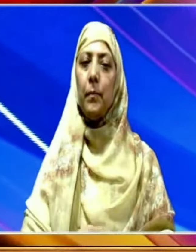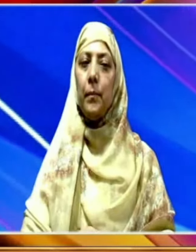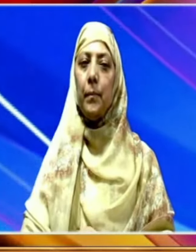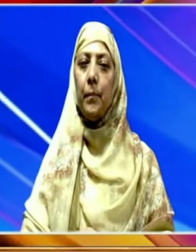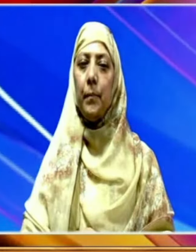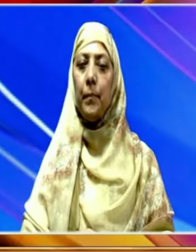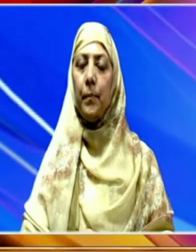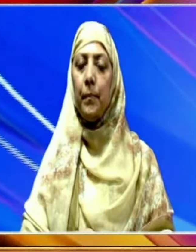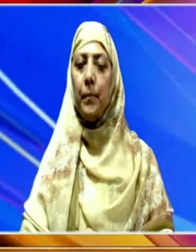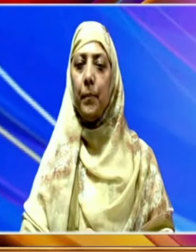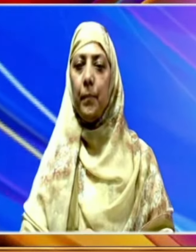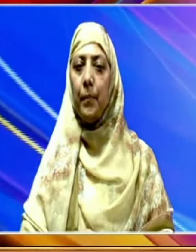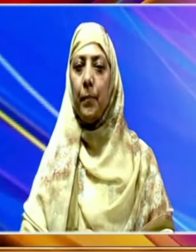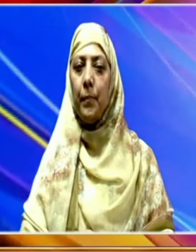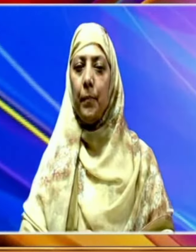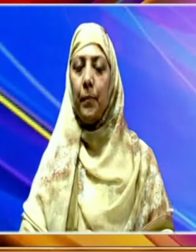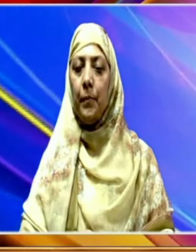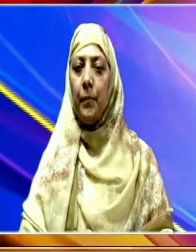گے